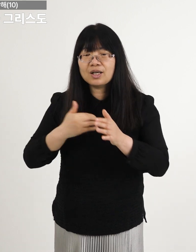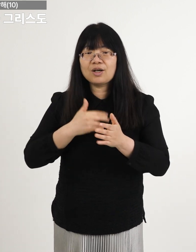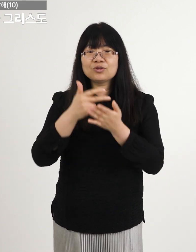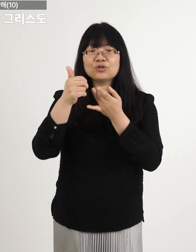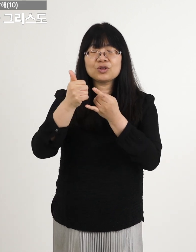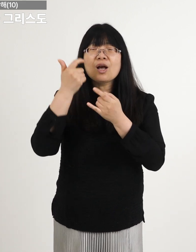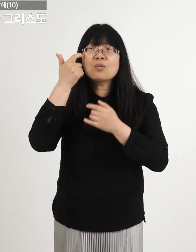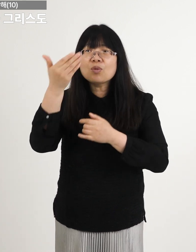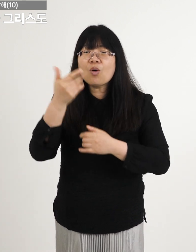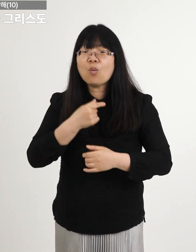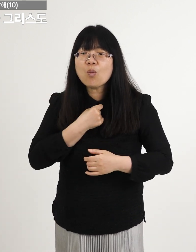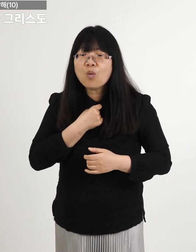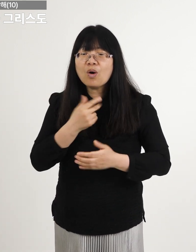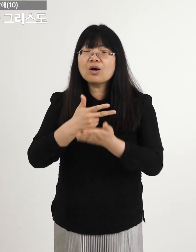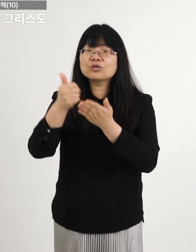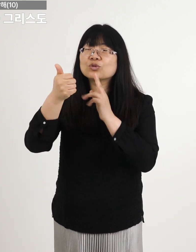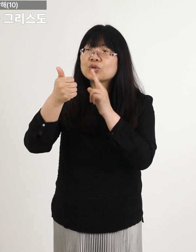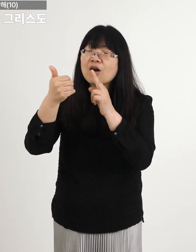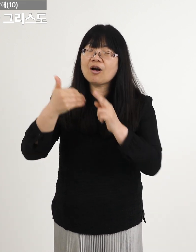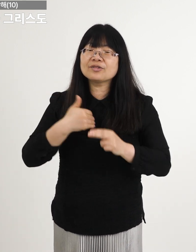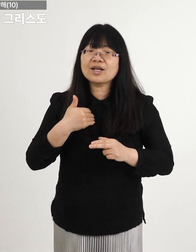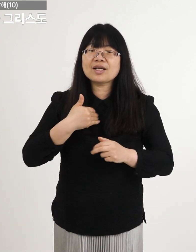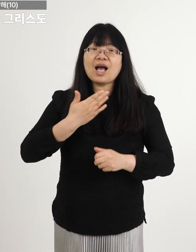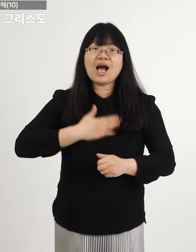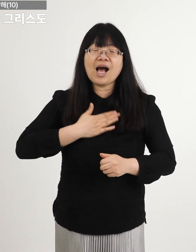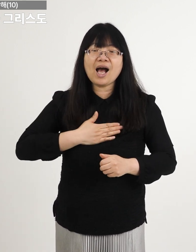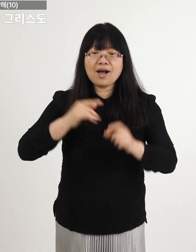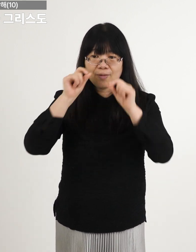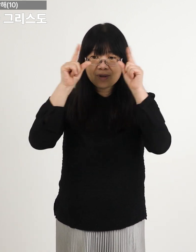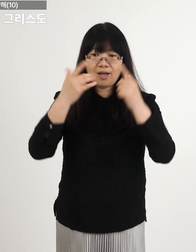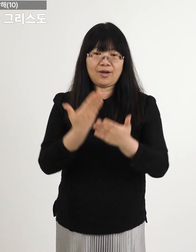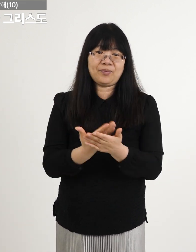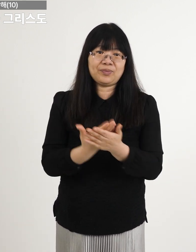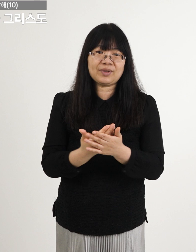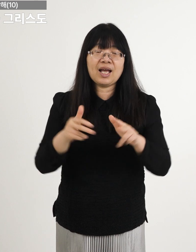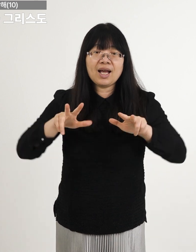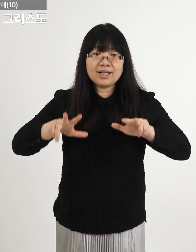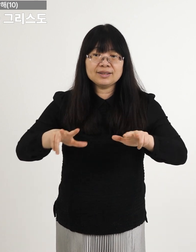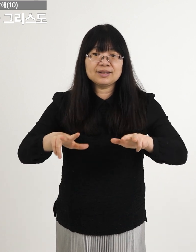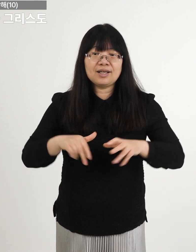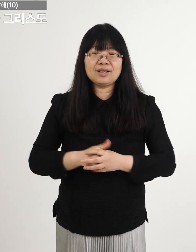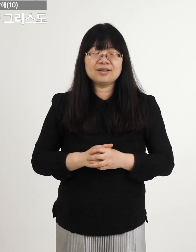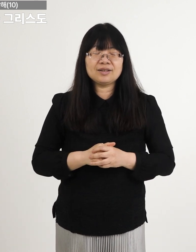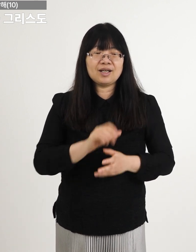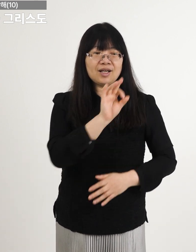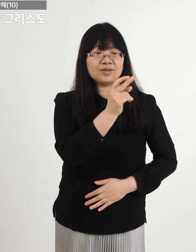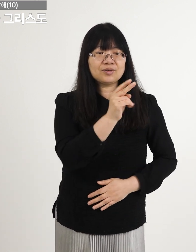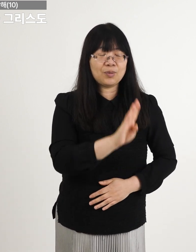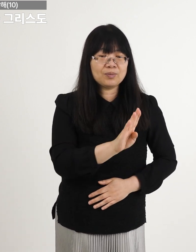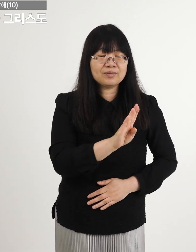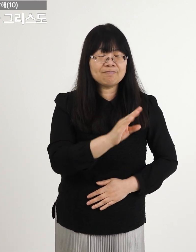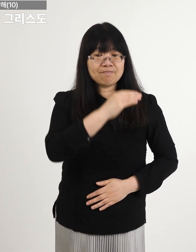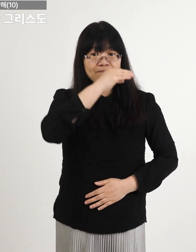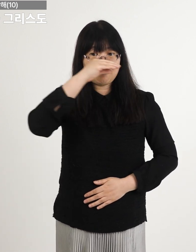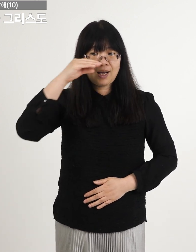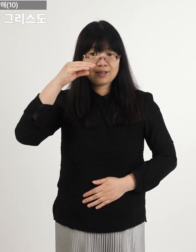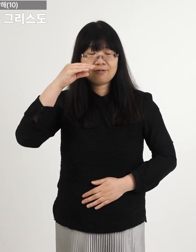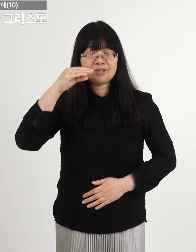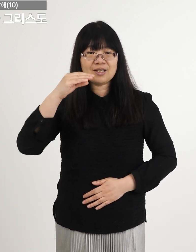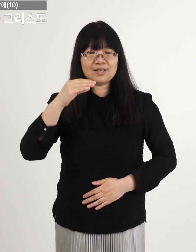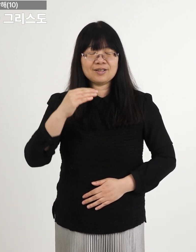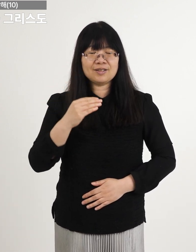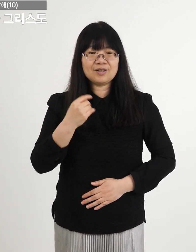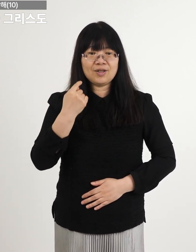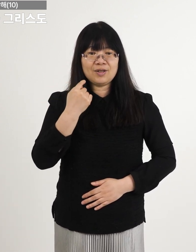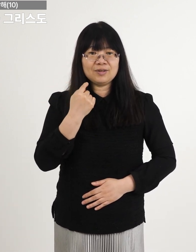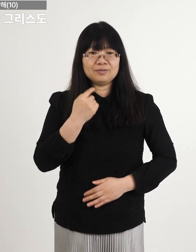주께 묻겠사오니 주여 내게 알게 하옵소서. 이제 욥이 제대로